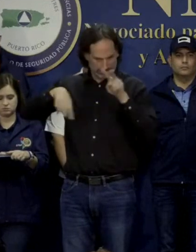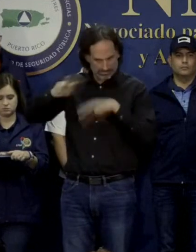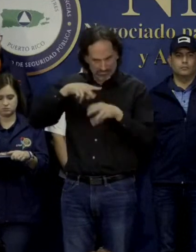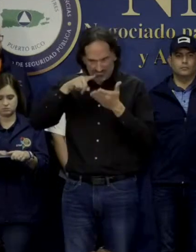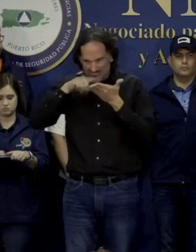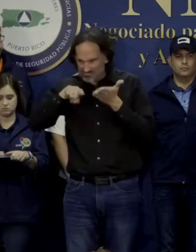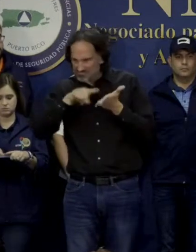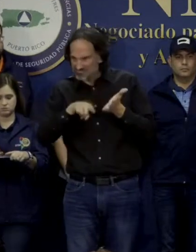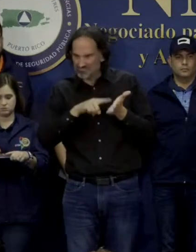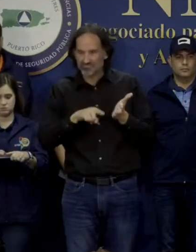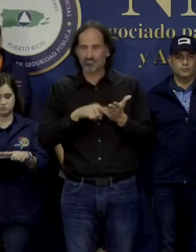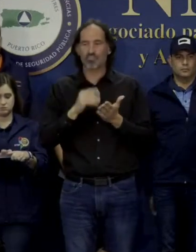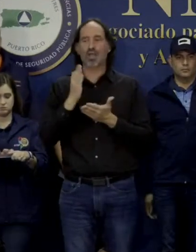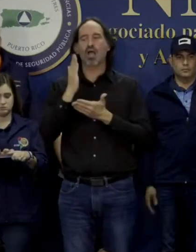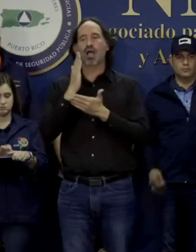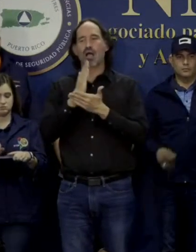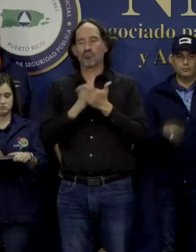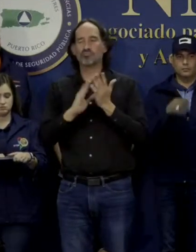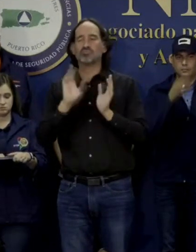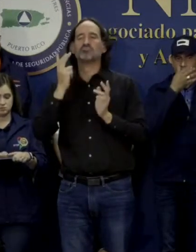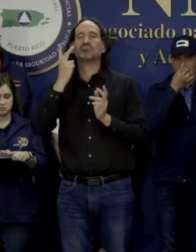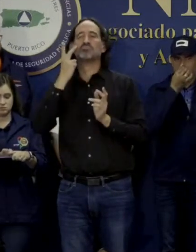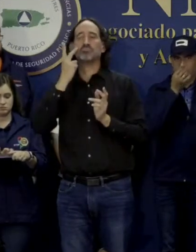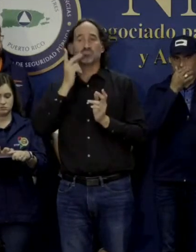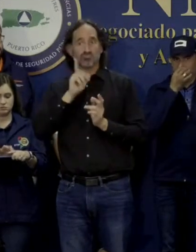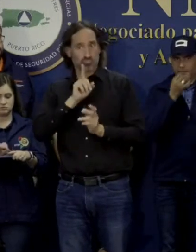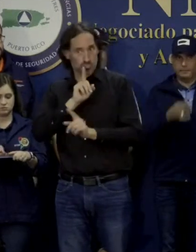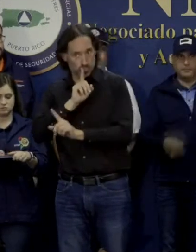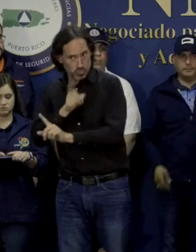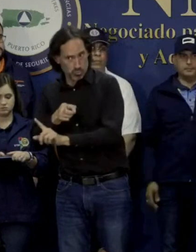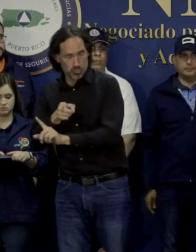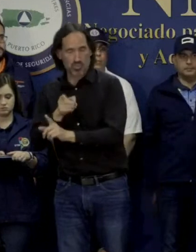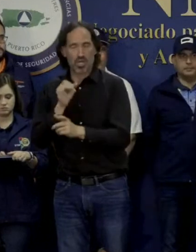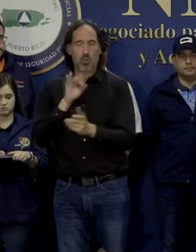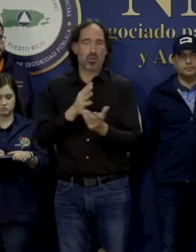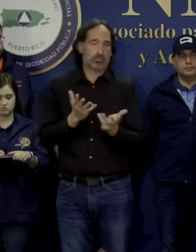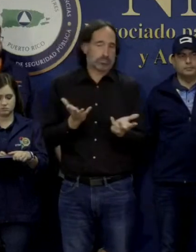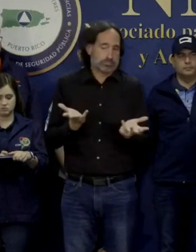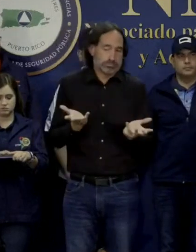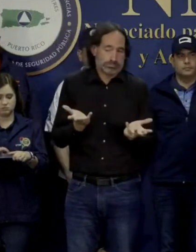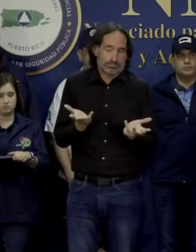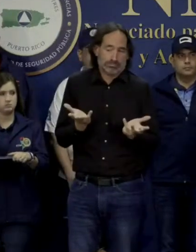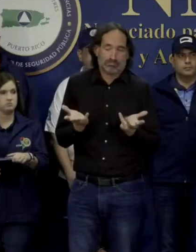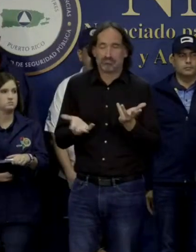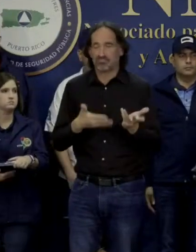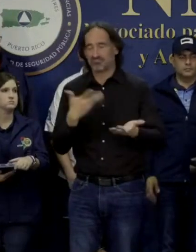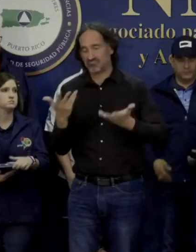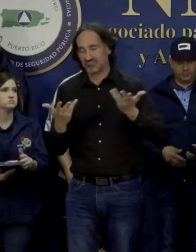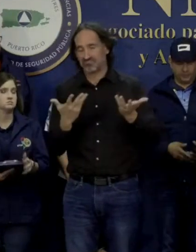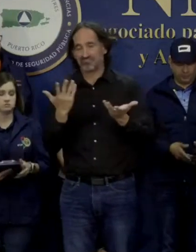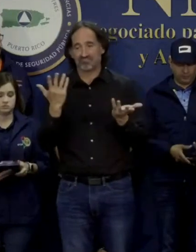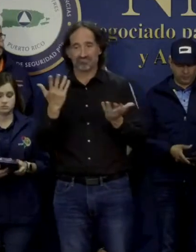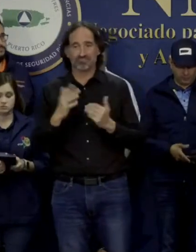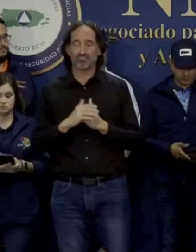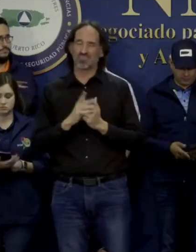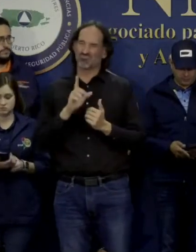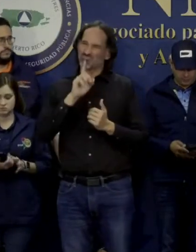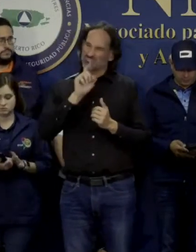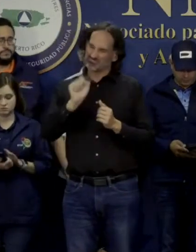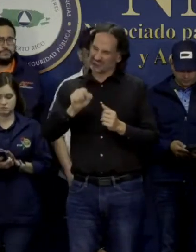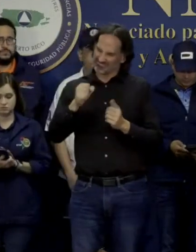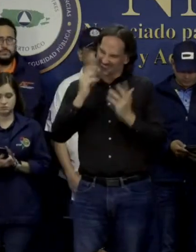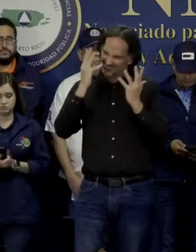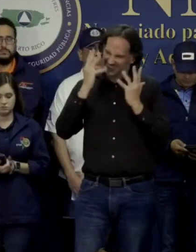hay que verificar si verdaderamente es positiva, porque también lamentablemente tenemos gente que de verdad es